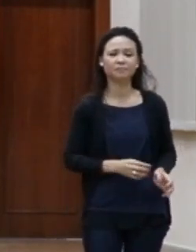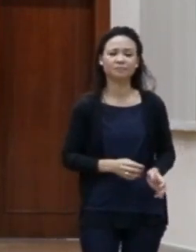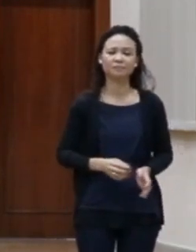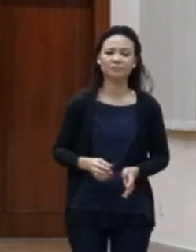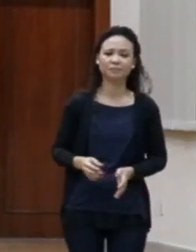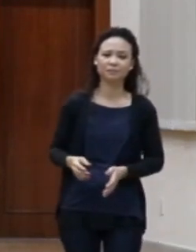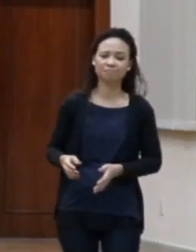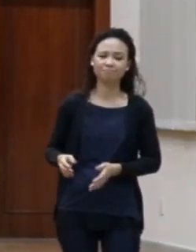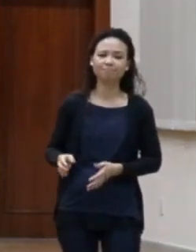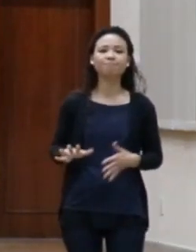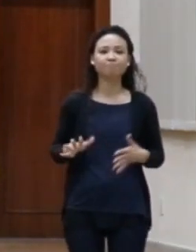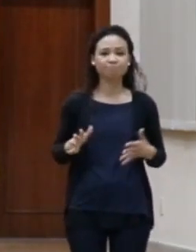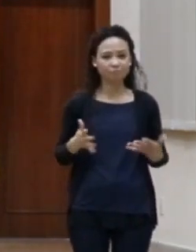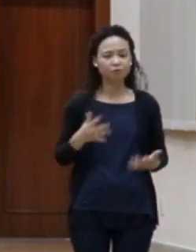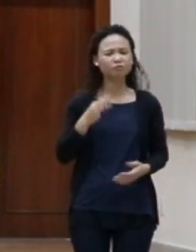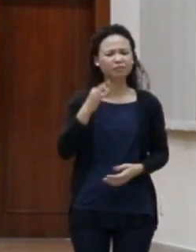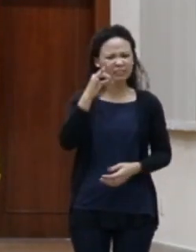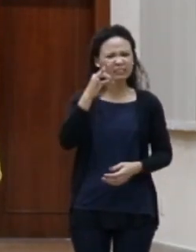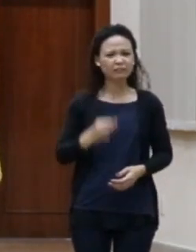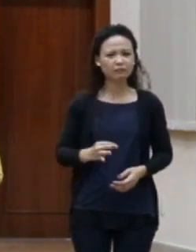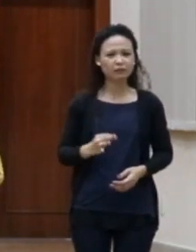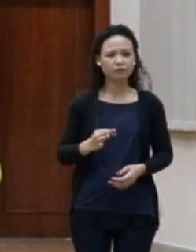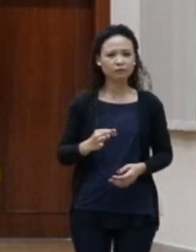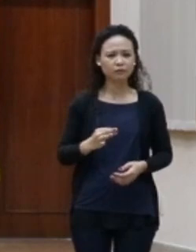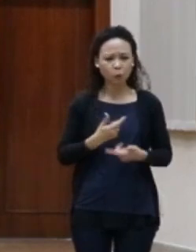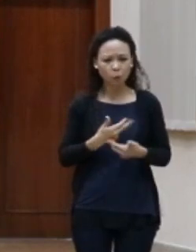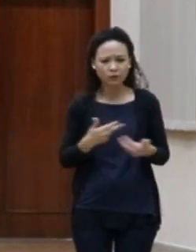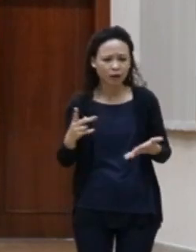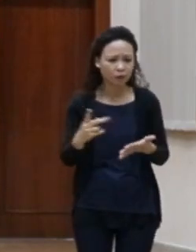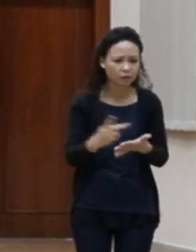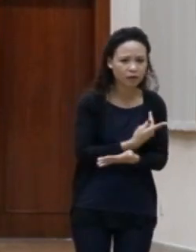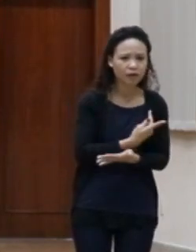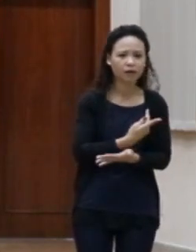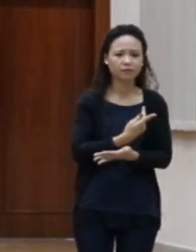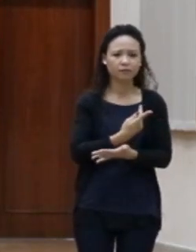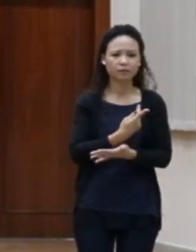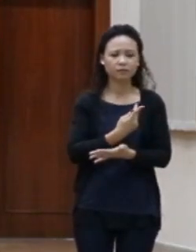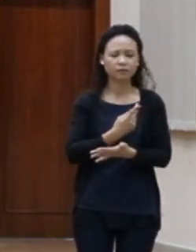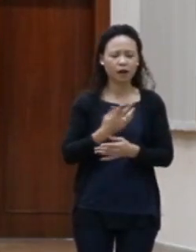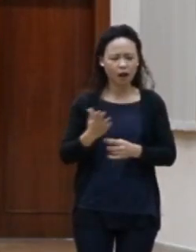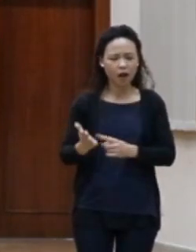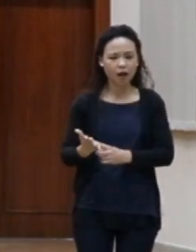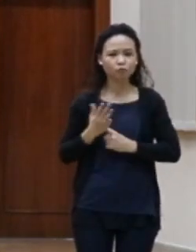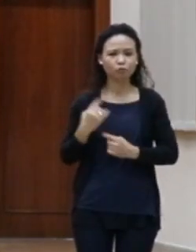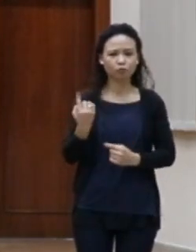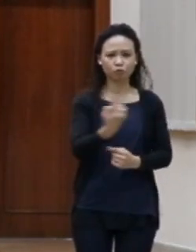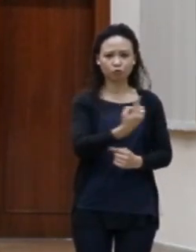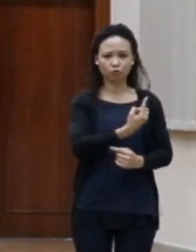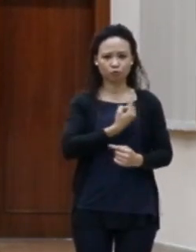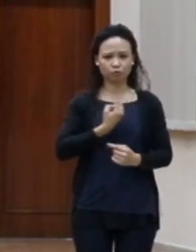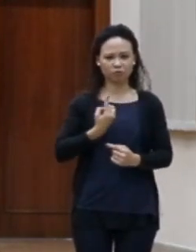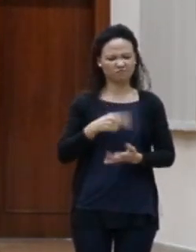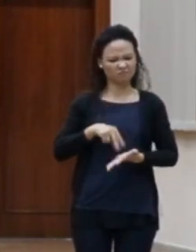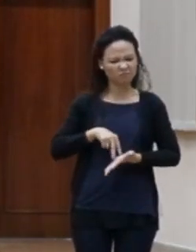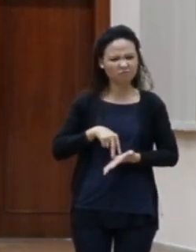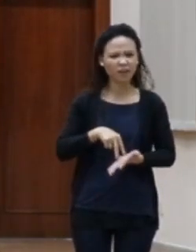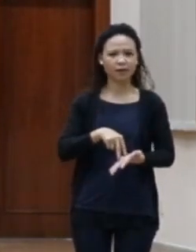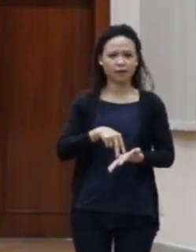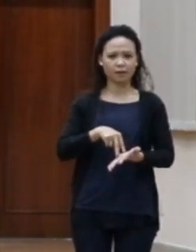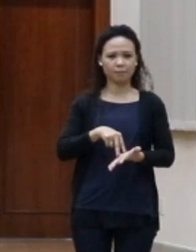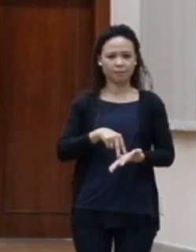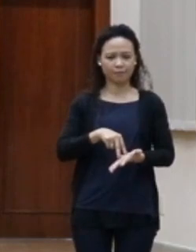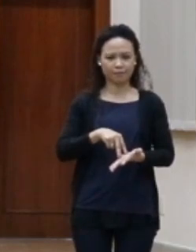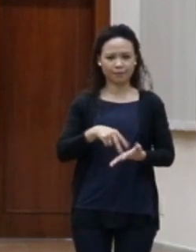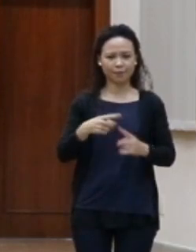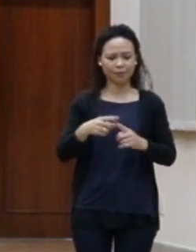com essa certeza de que todas as coisas cooperam para o bem daqueles que amam a Deus, estamos chegando ao término do